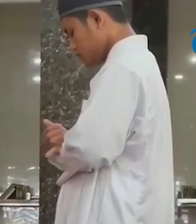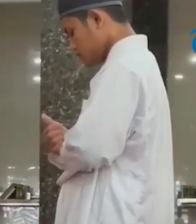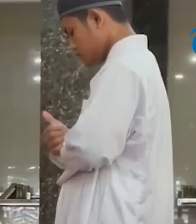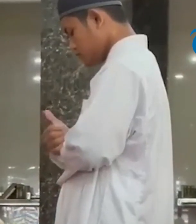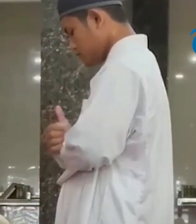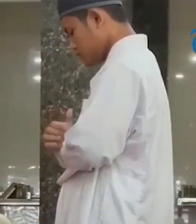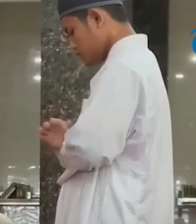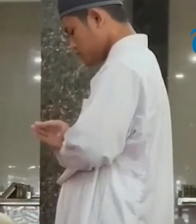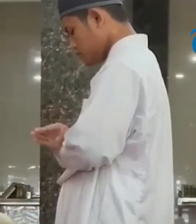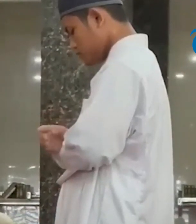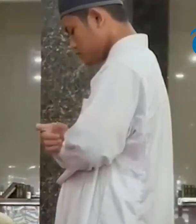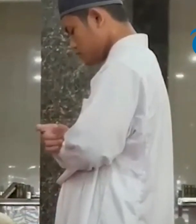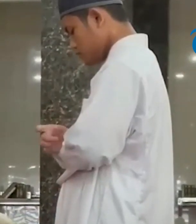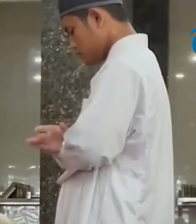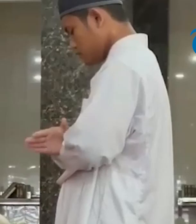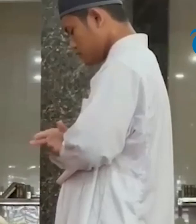57.000 pengguna sejak di posting